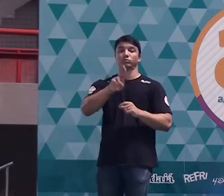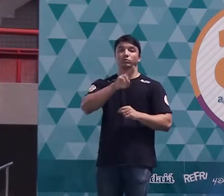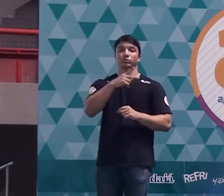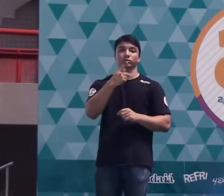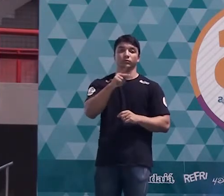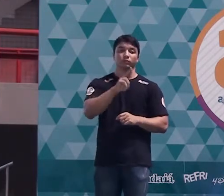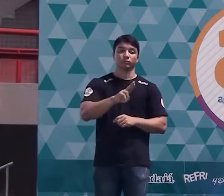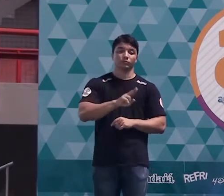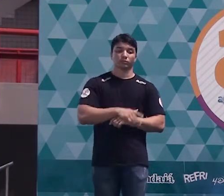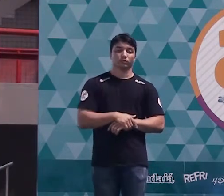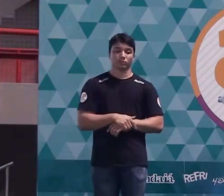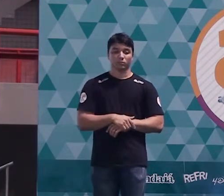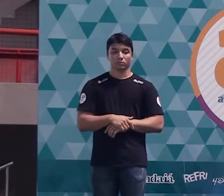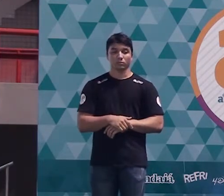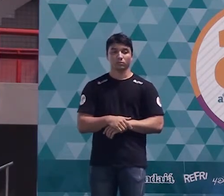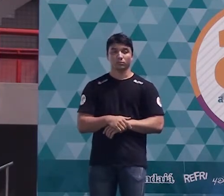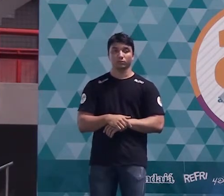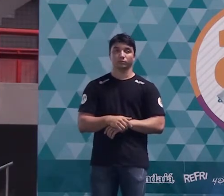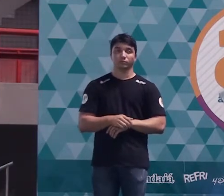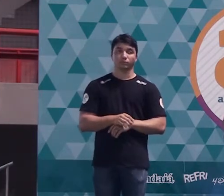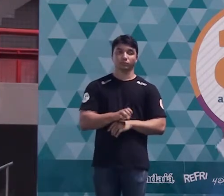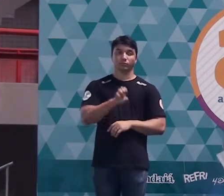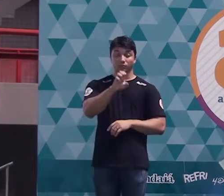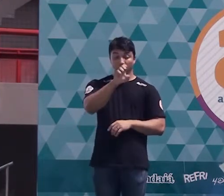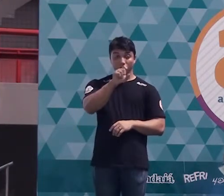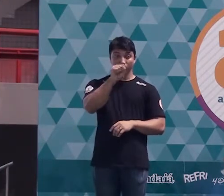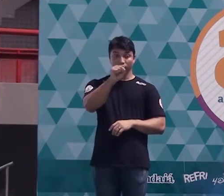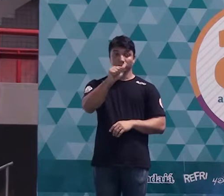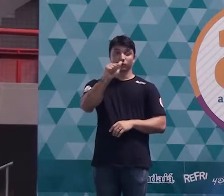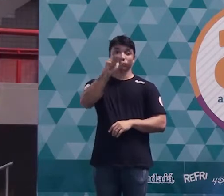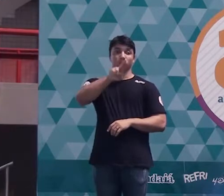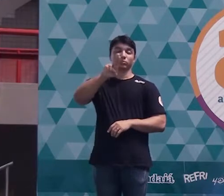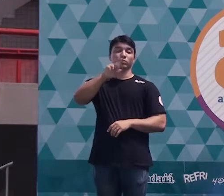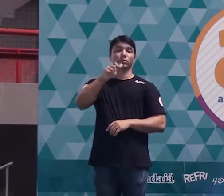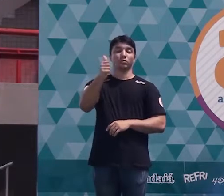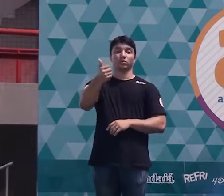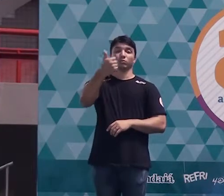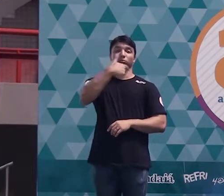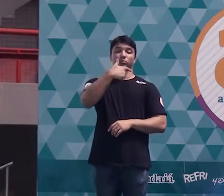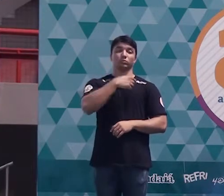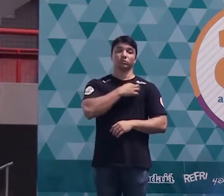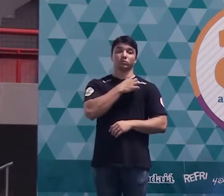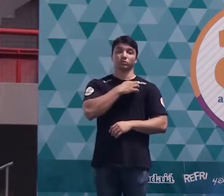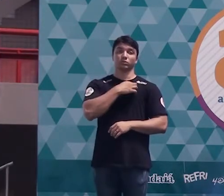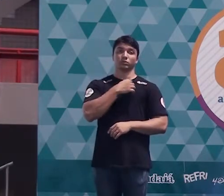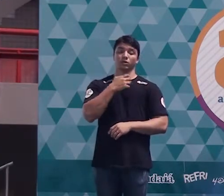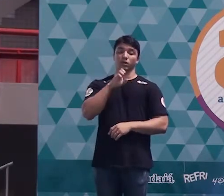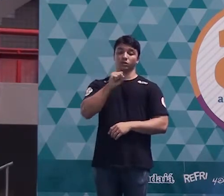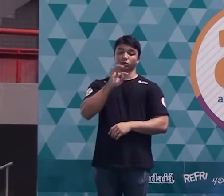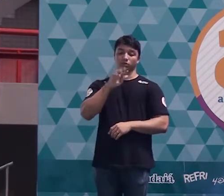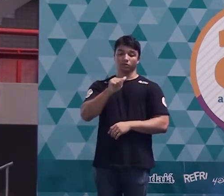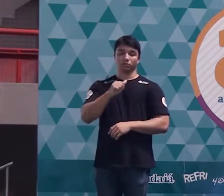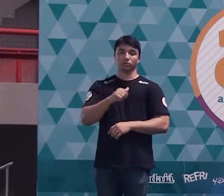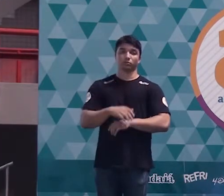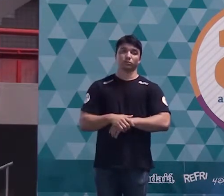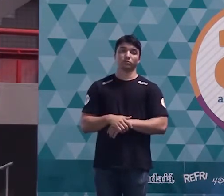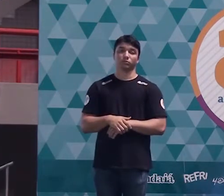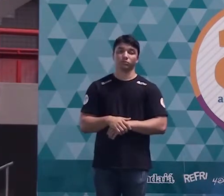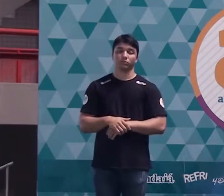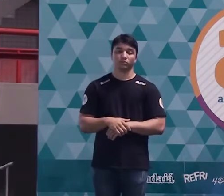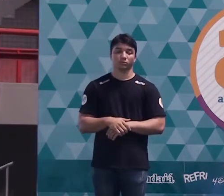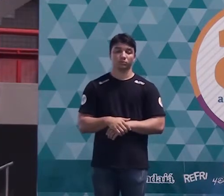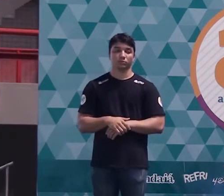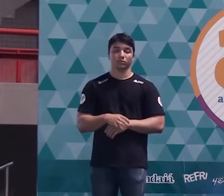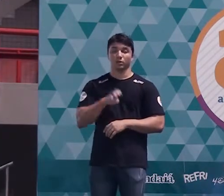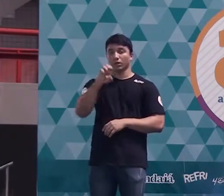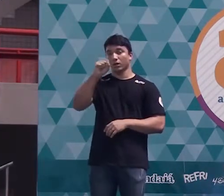está usando. E essa que você está usando ainda é mais bonita do que esta minha que está toda suada.